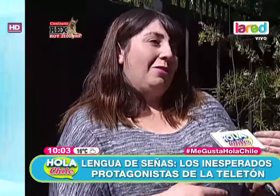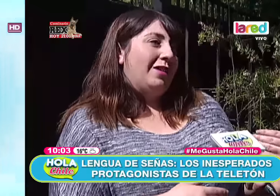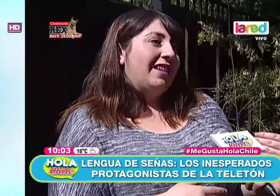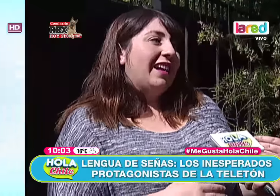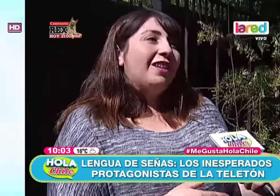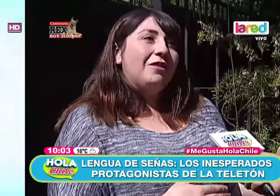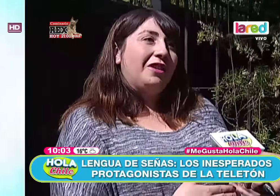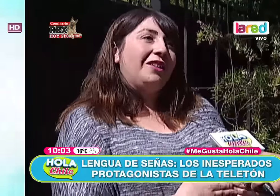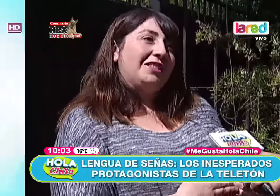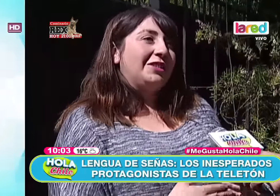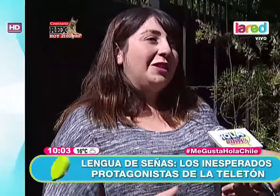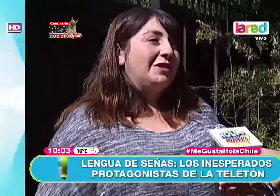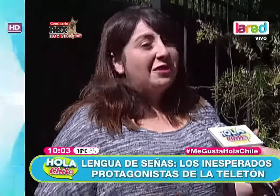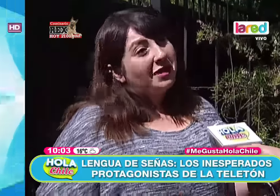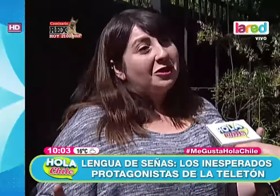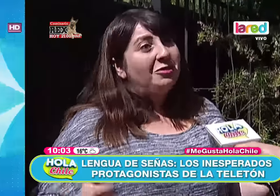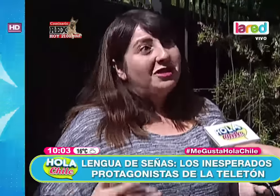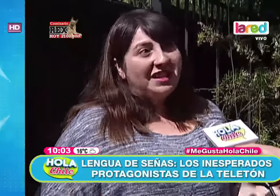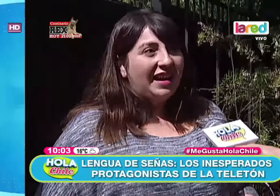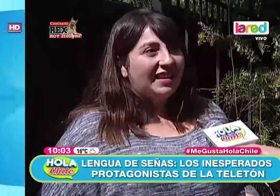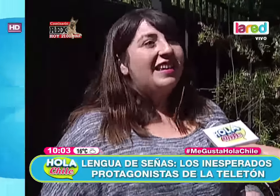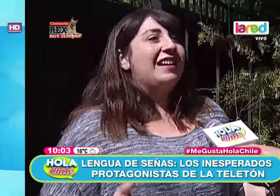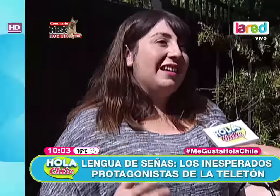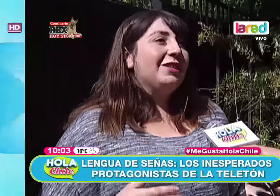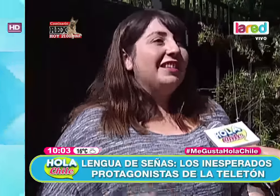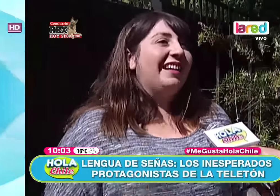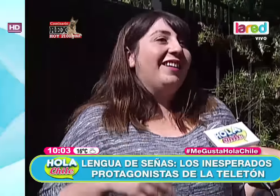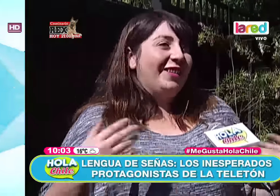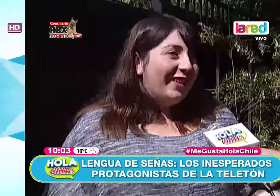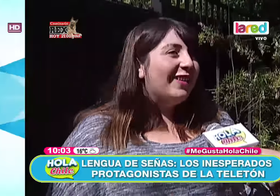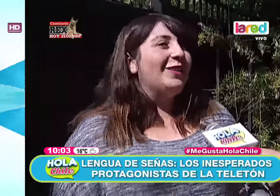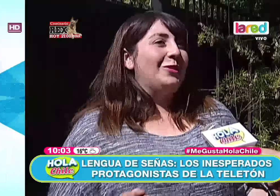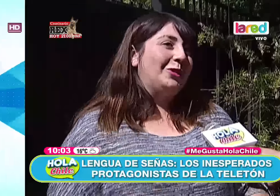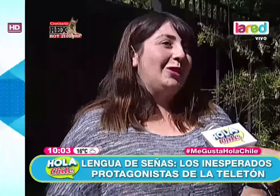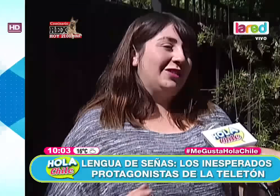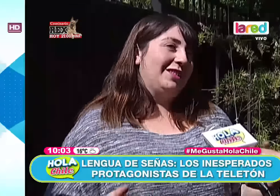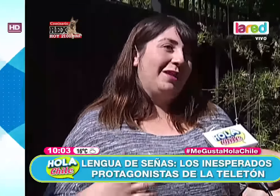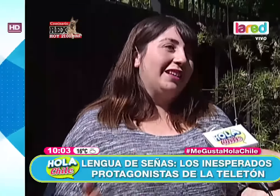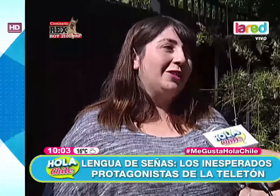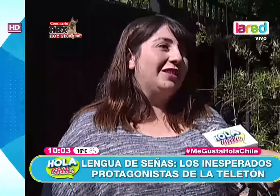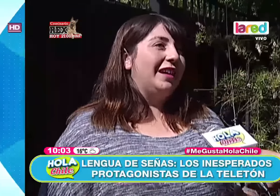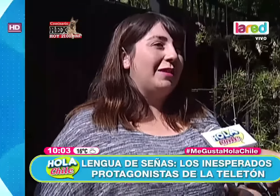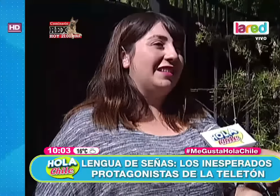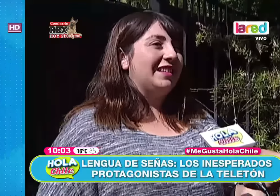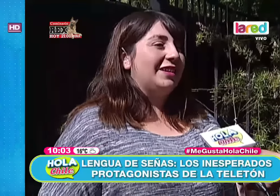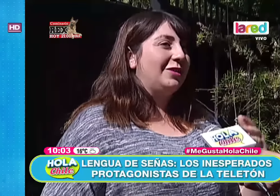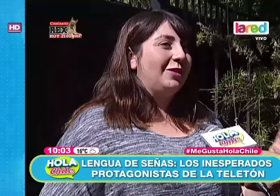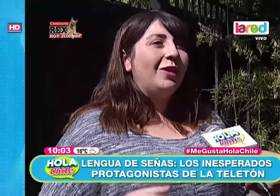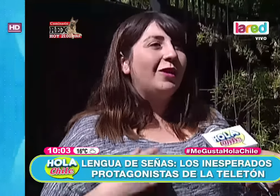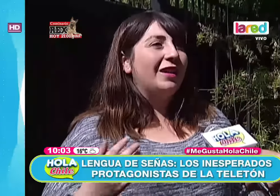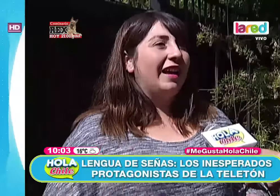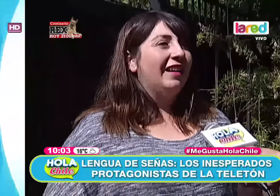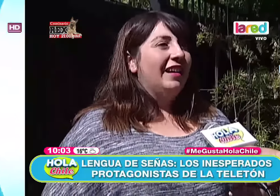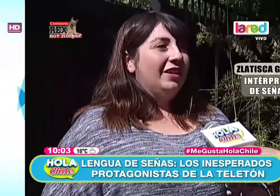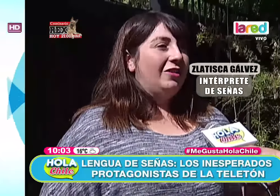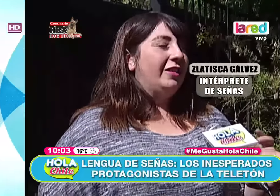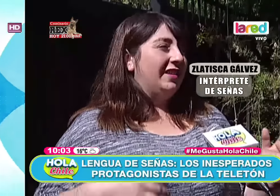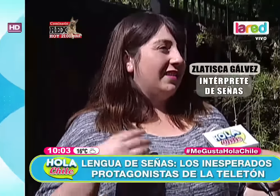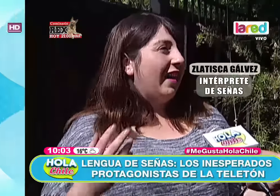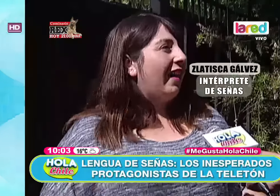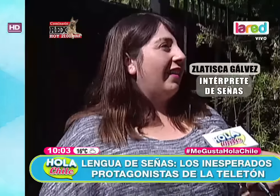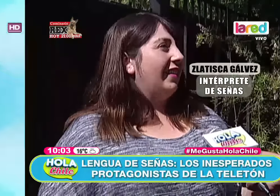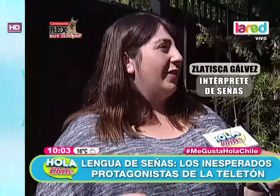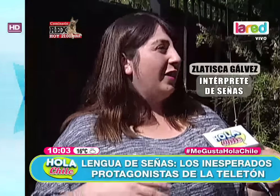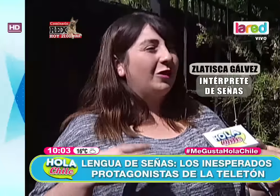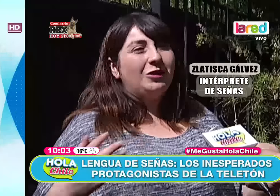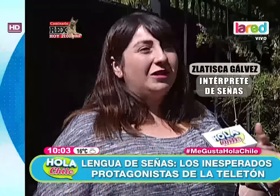qué? Porque ahora fue en los sectores, segmentos musicales. Y ahí es donde caigo yo, justo en los segmentos donde aparece La Sonora,